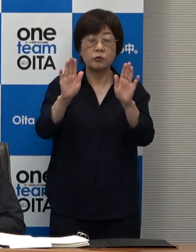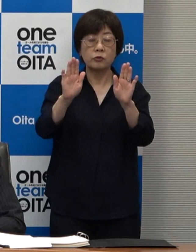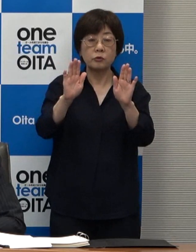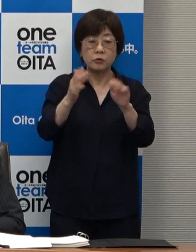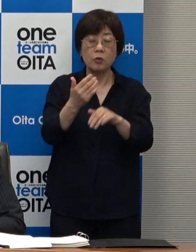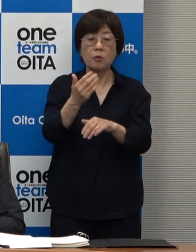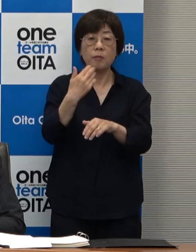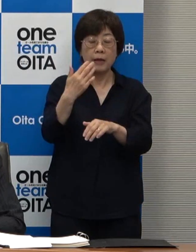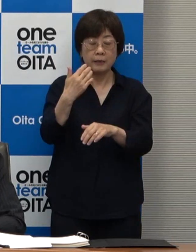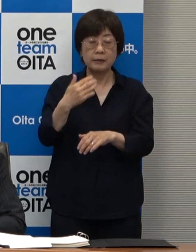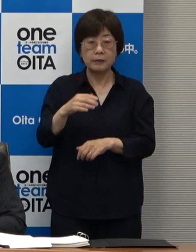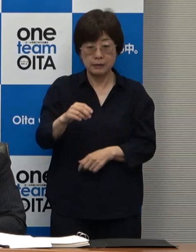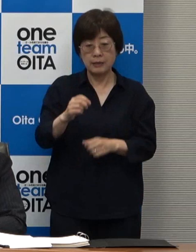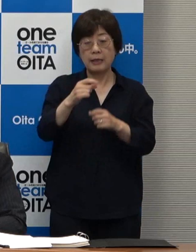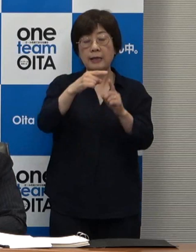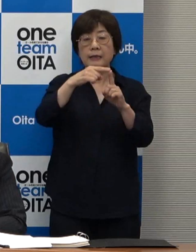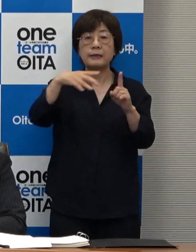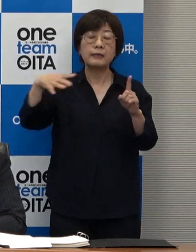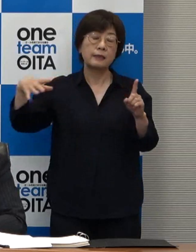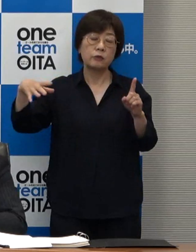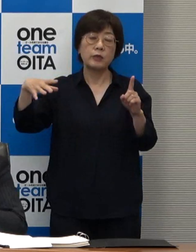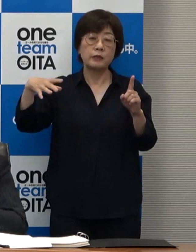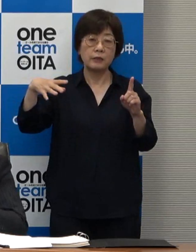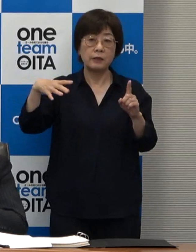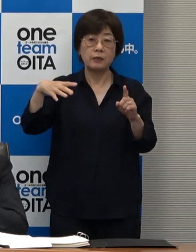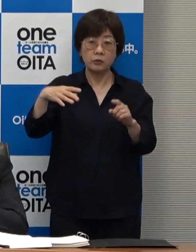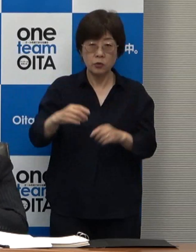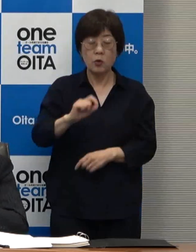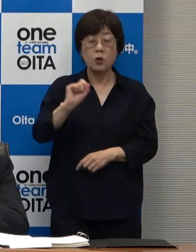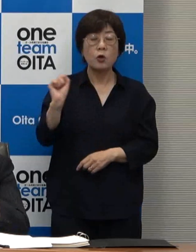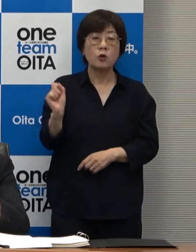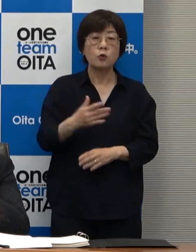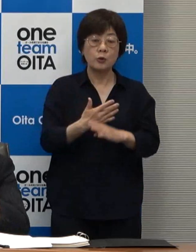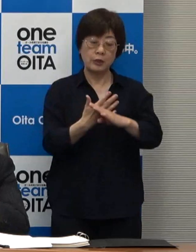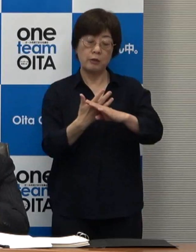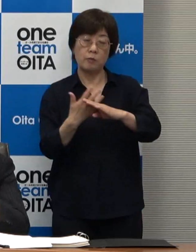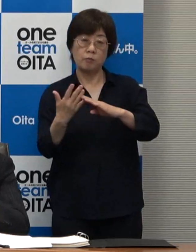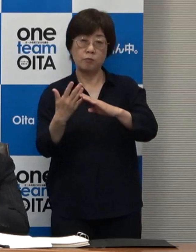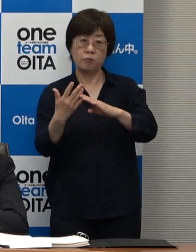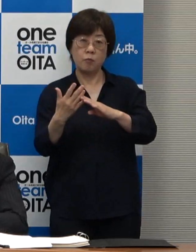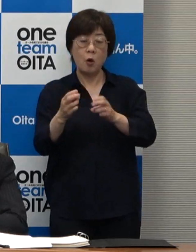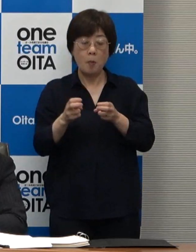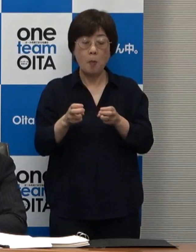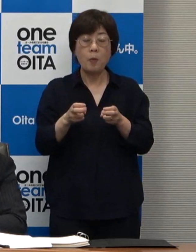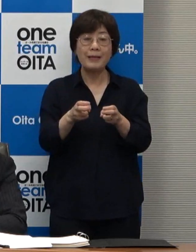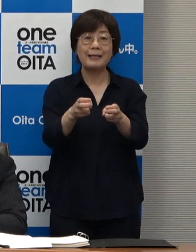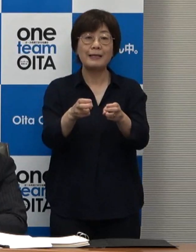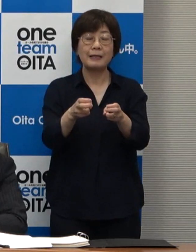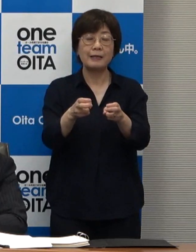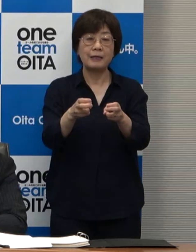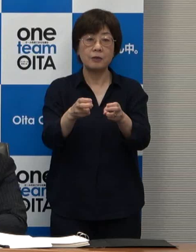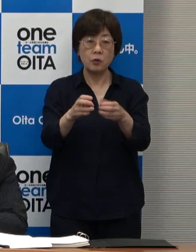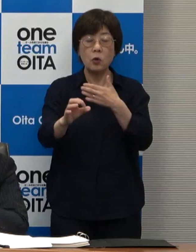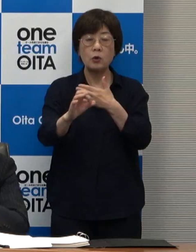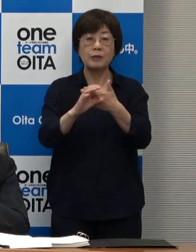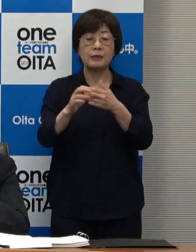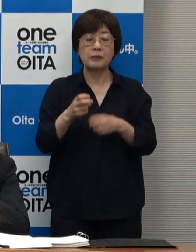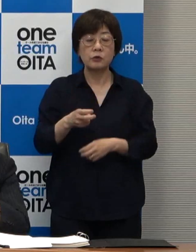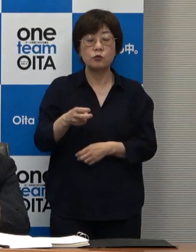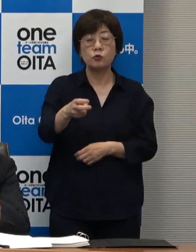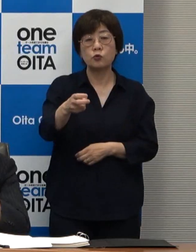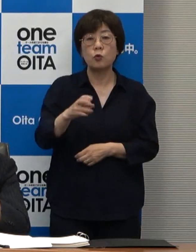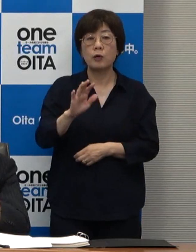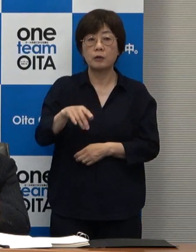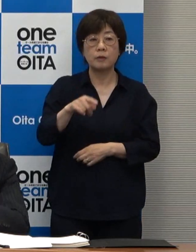ティを臨時運行します。これも資料があると思います。佐賀の関に関しては利用者